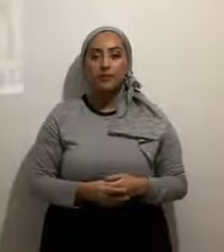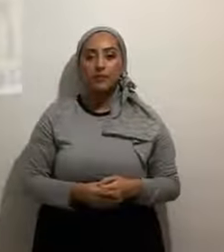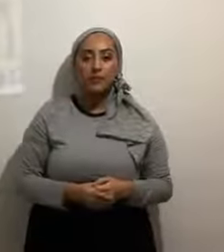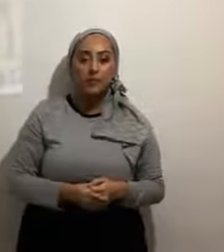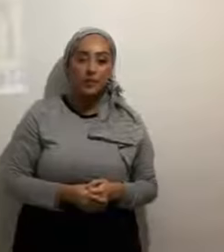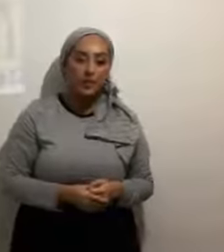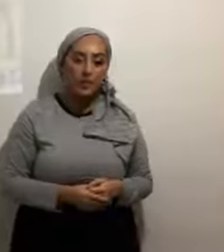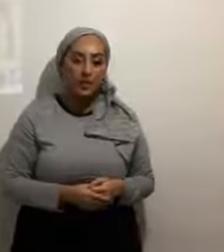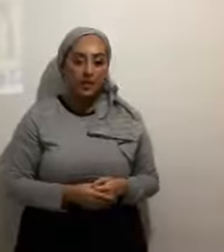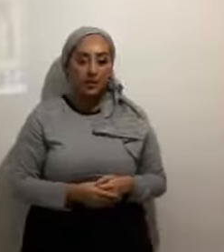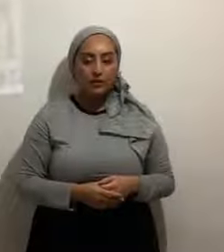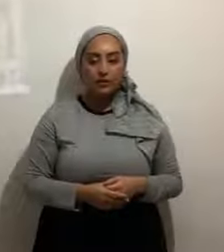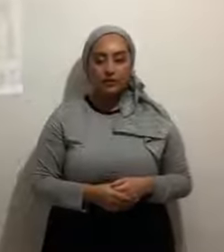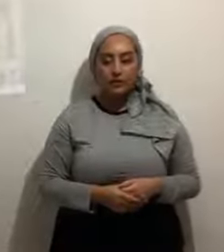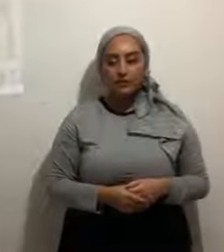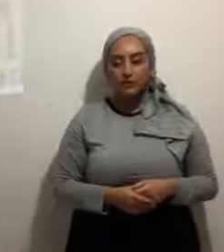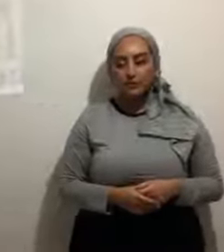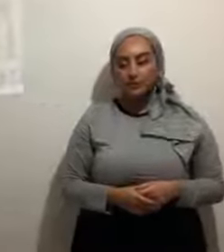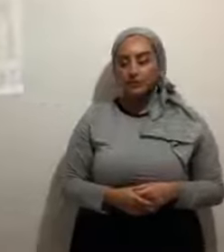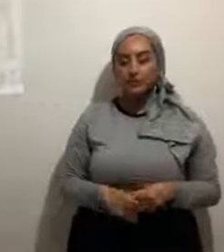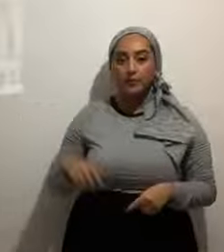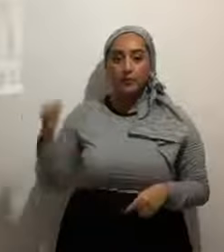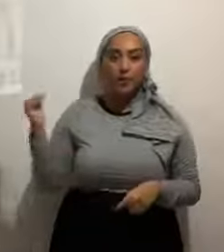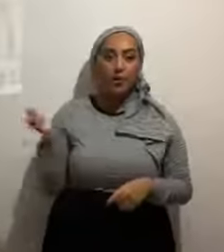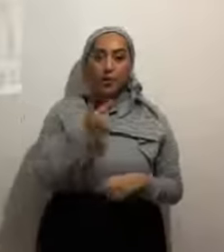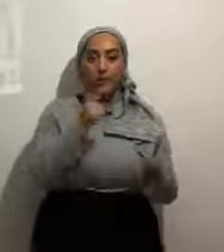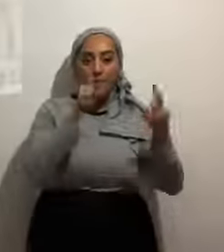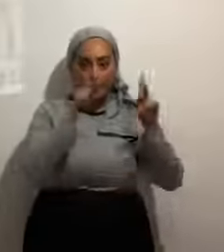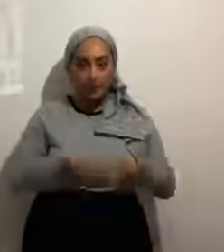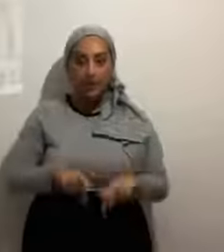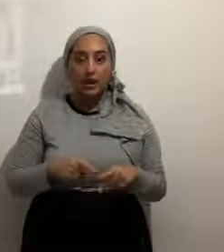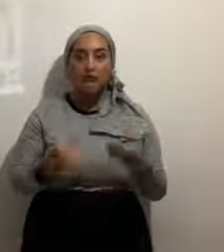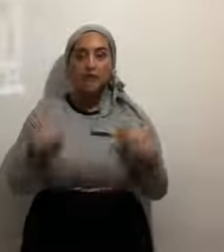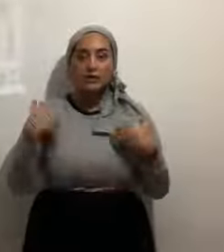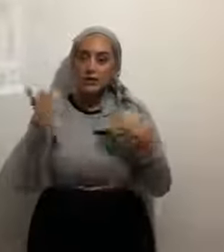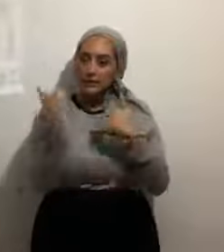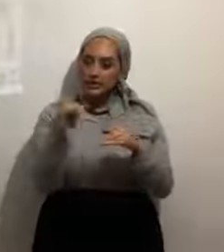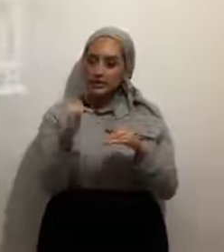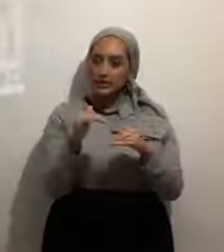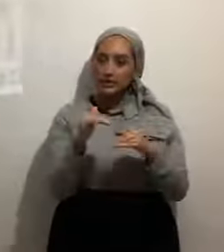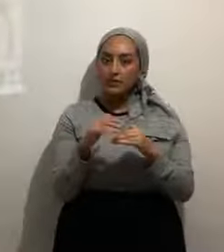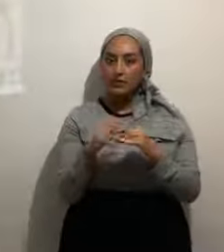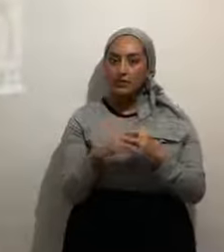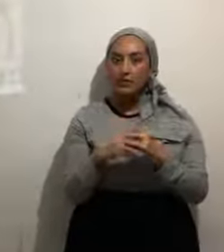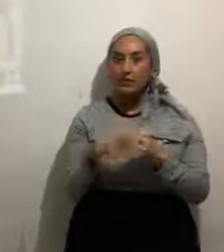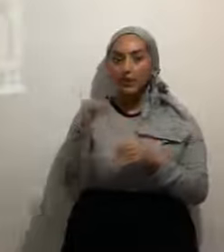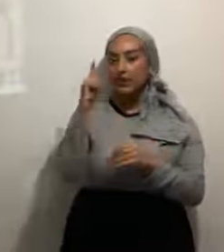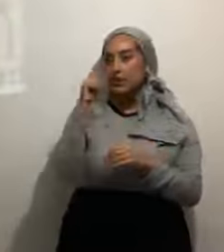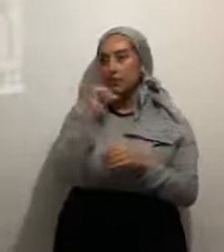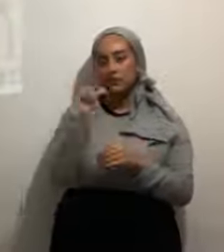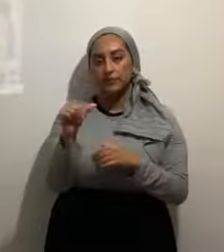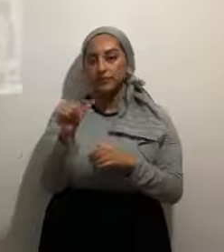Entonces, todo ser humano tiene límites. Él no. Él no tiene